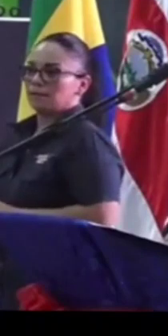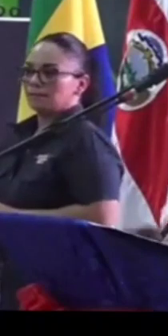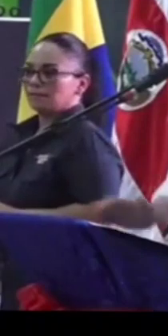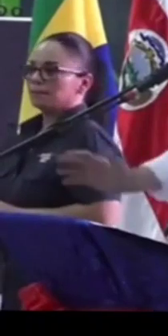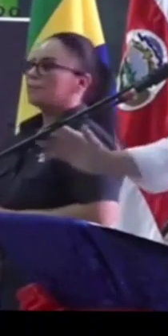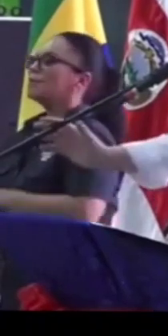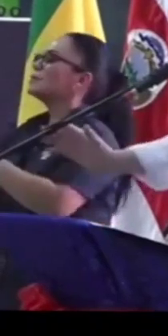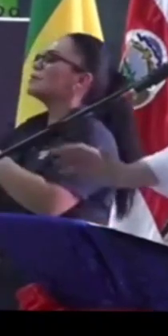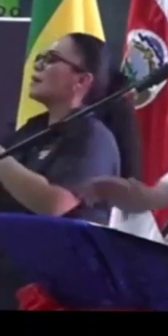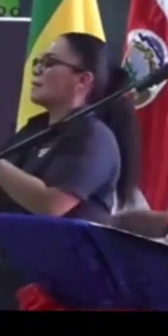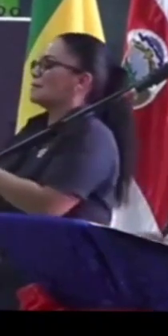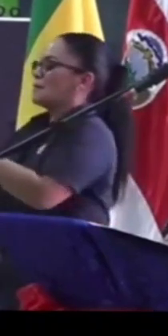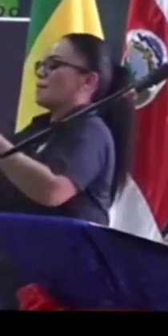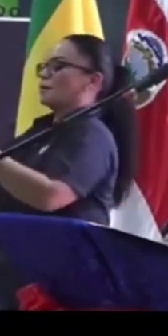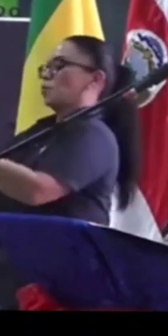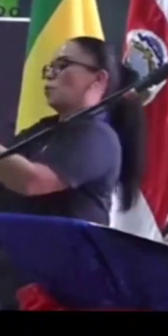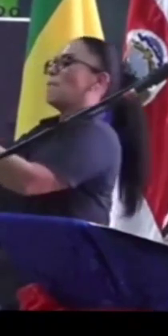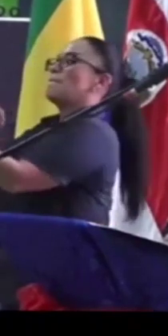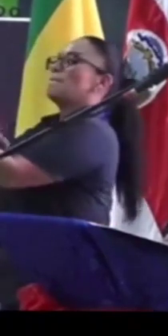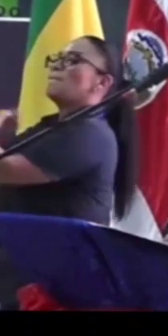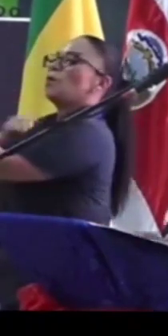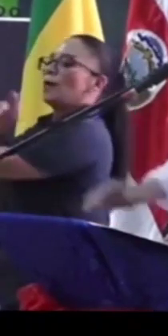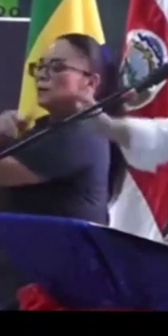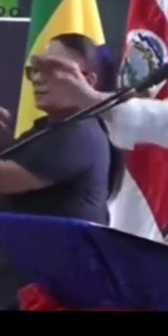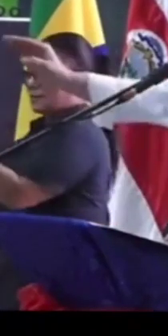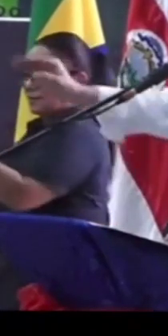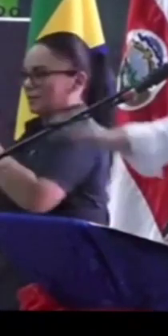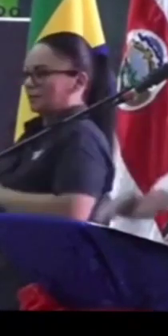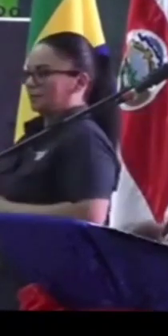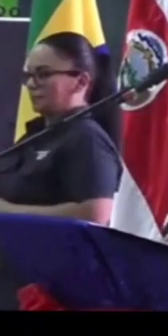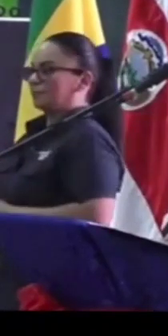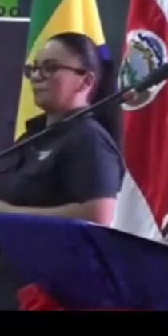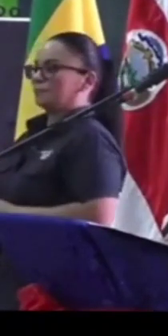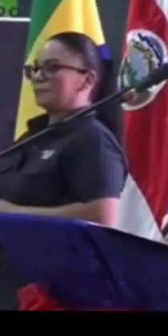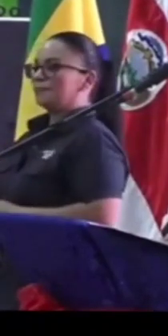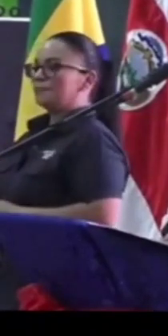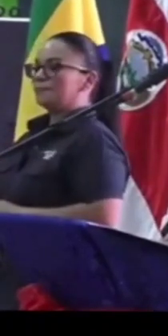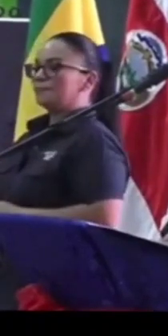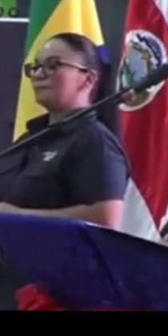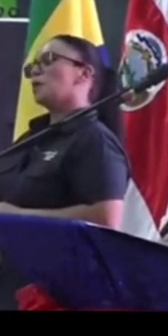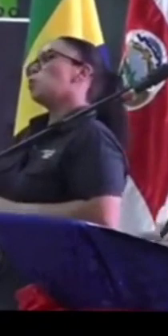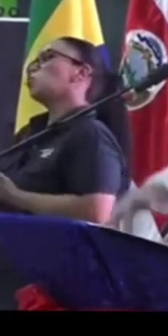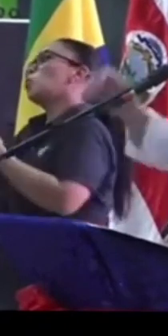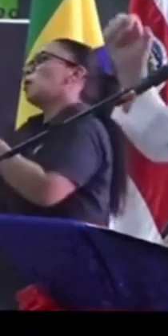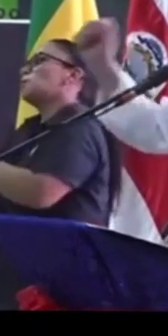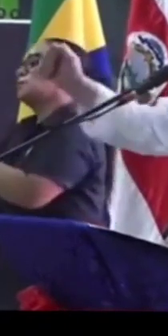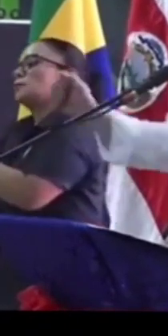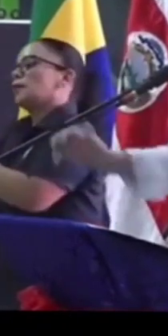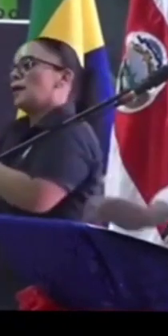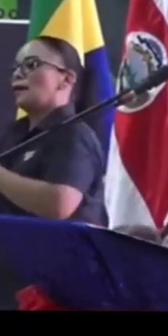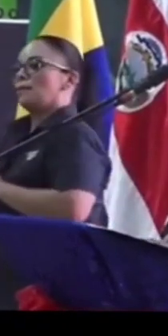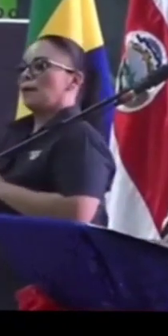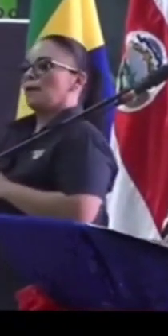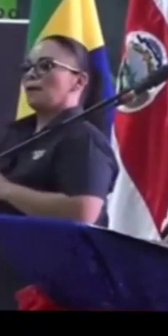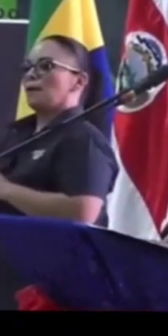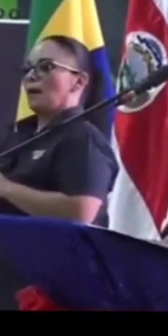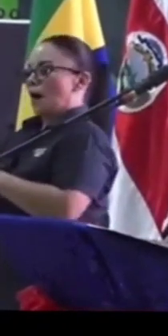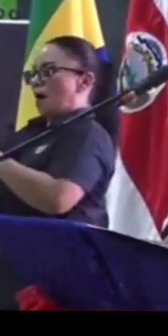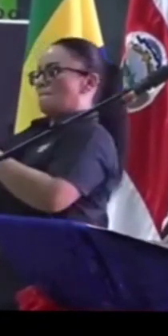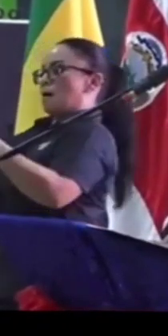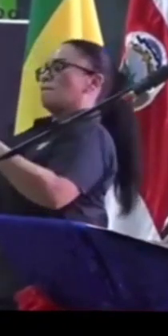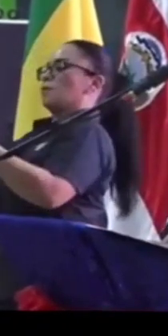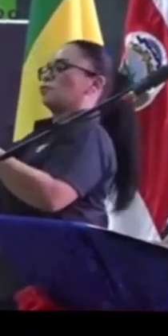se llama separación de poderes en un caso en otros en otros casos se llama amarrelos para que no